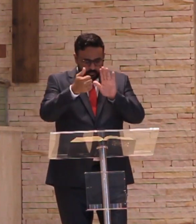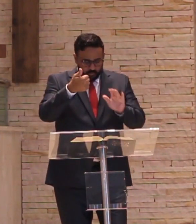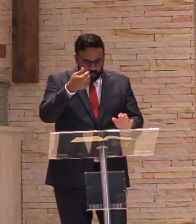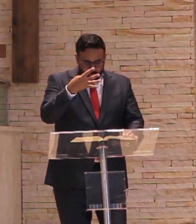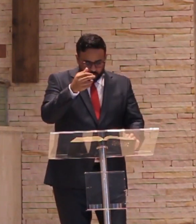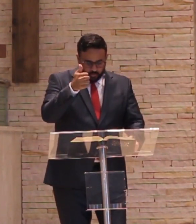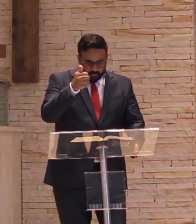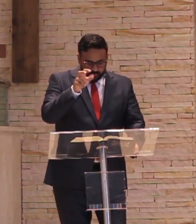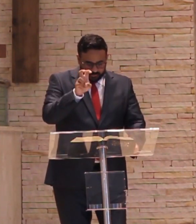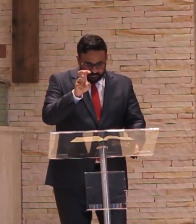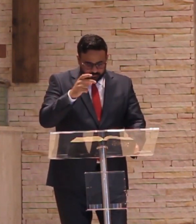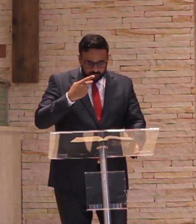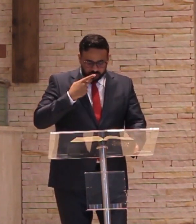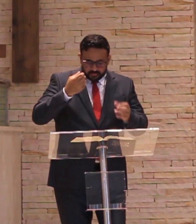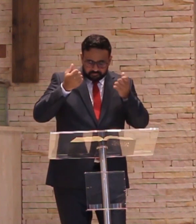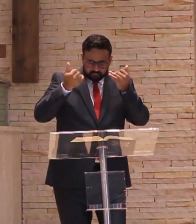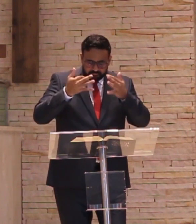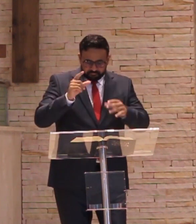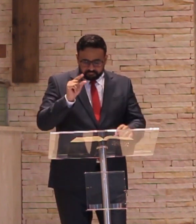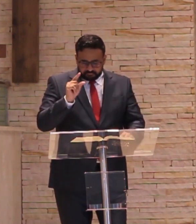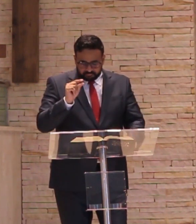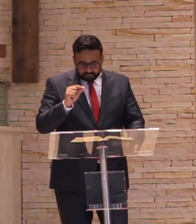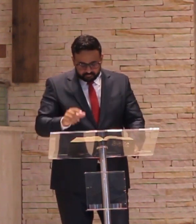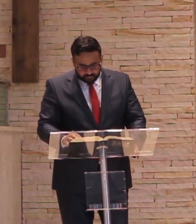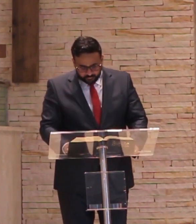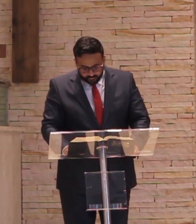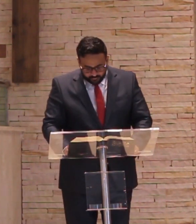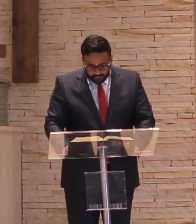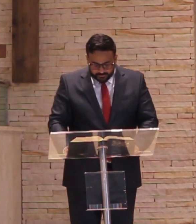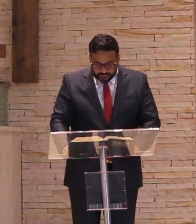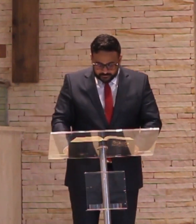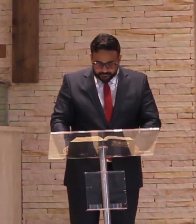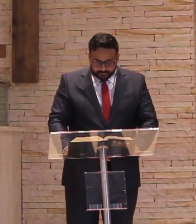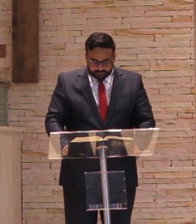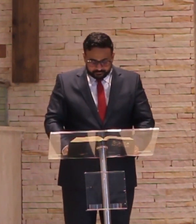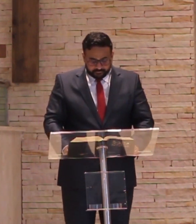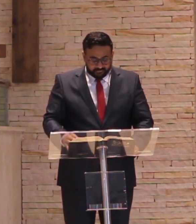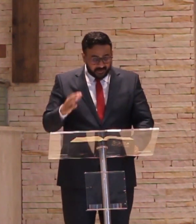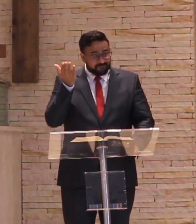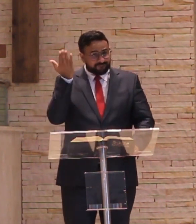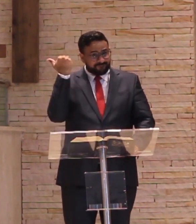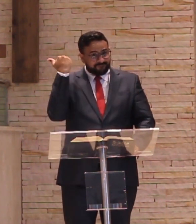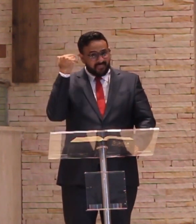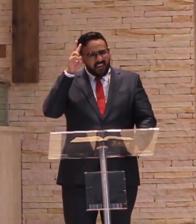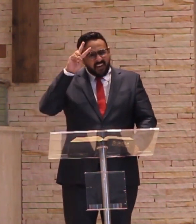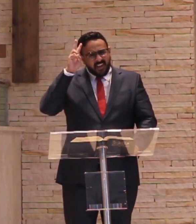João, capítulo 3, verso 14 e verso 15, está escrito o que? Vamos ler?